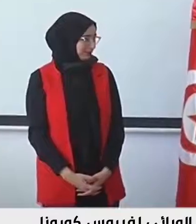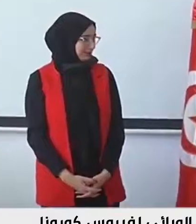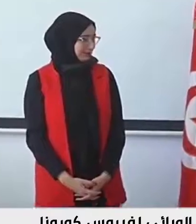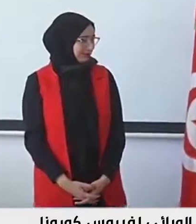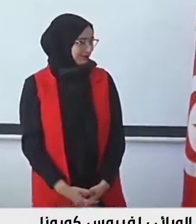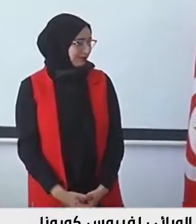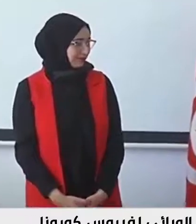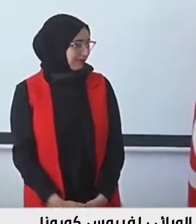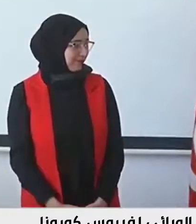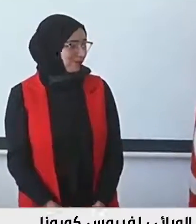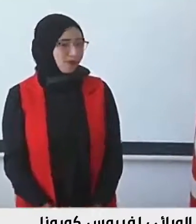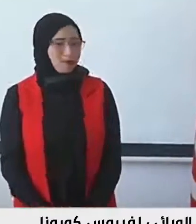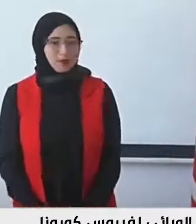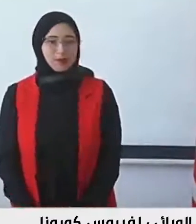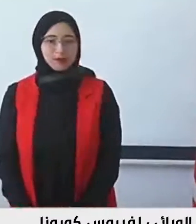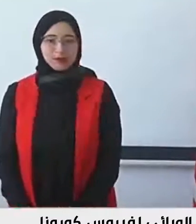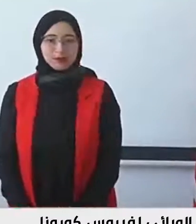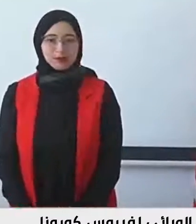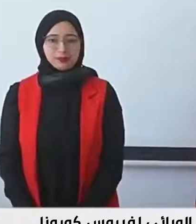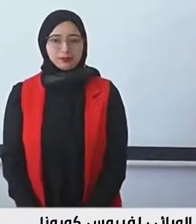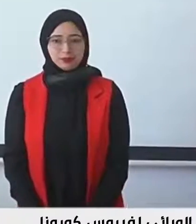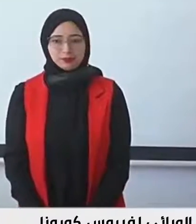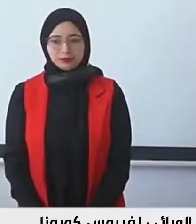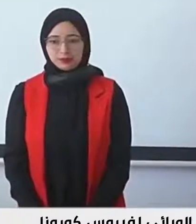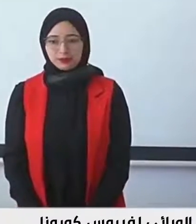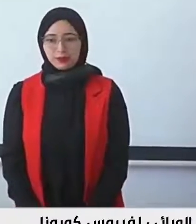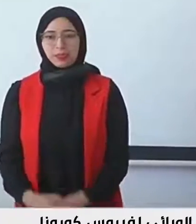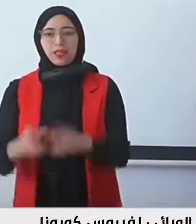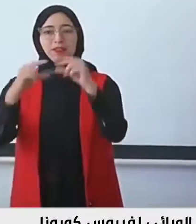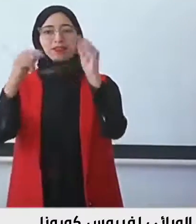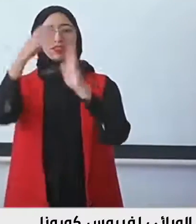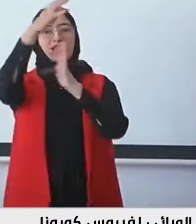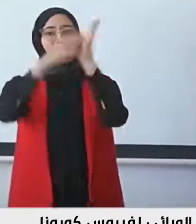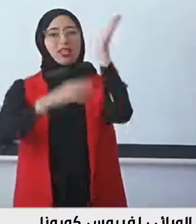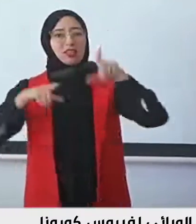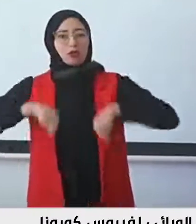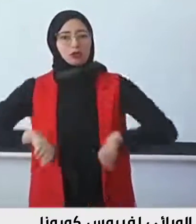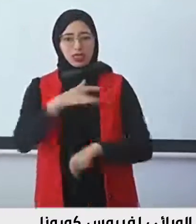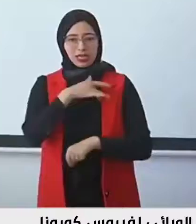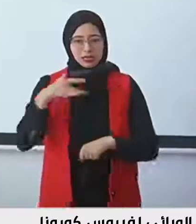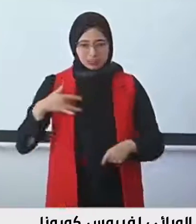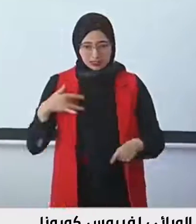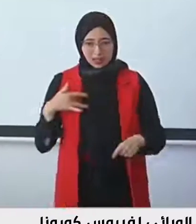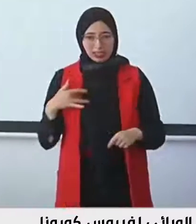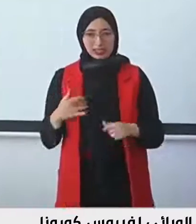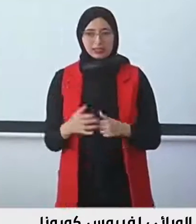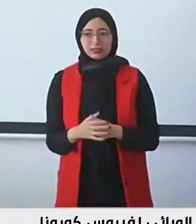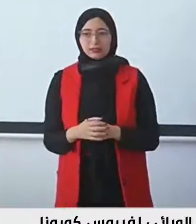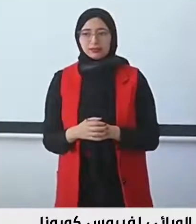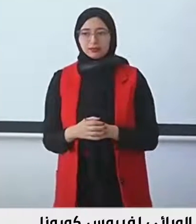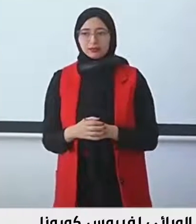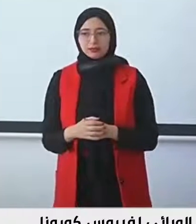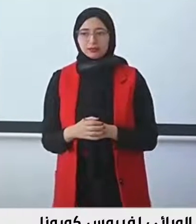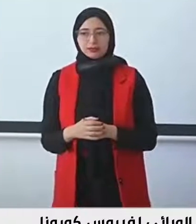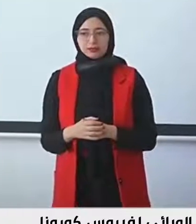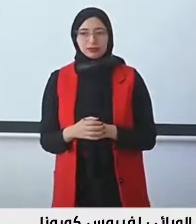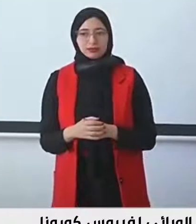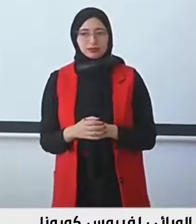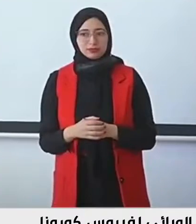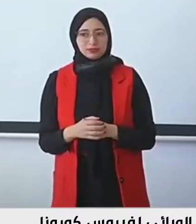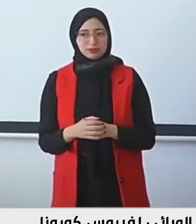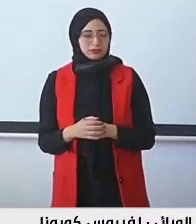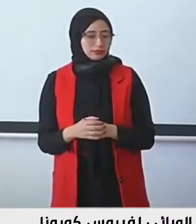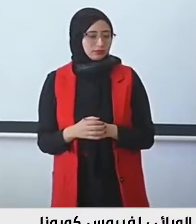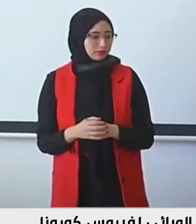الله فيك. كان تحب مش على البلاغ بركة، خليني نعطي معطيات حول المنهجية